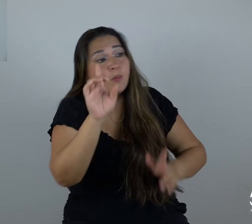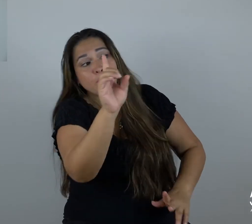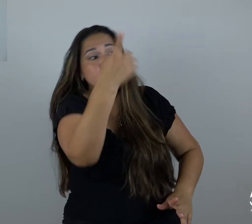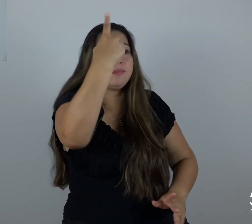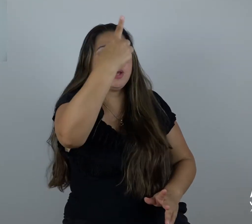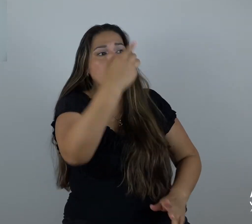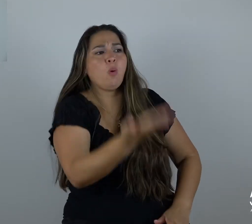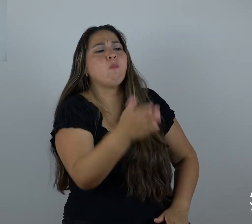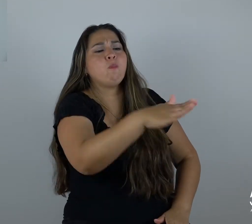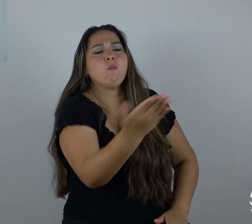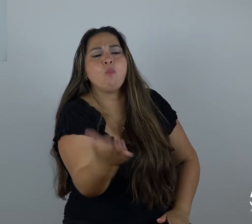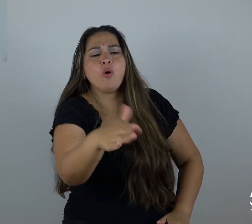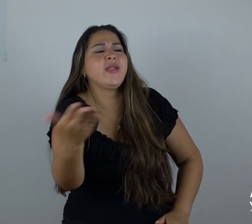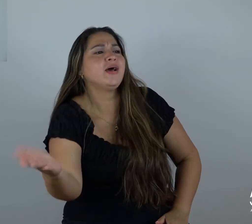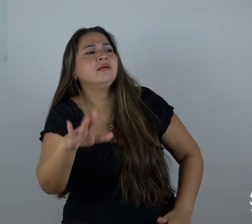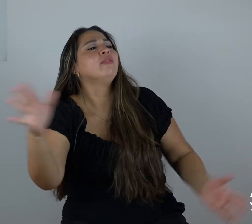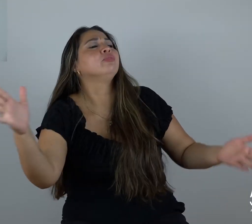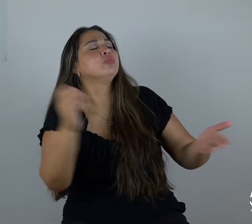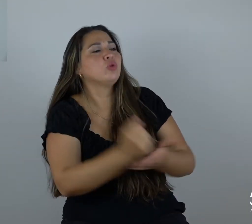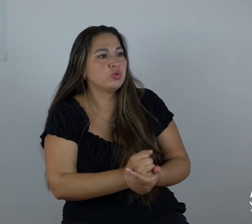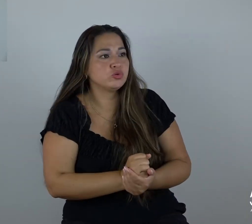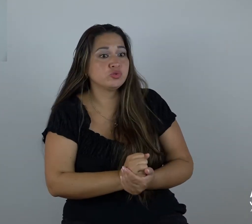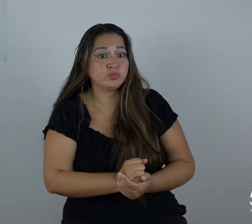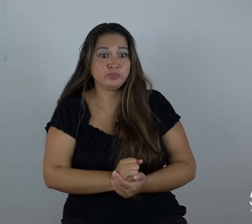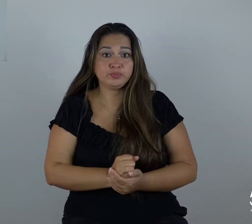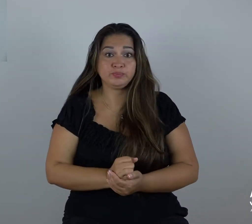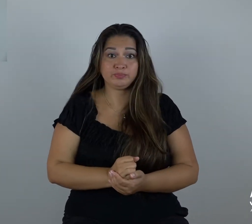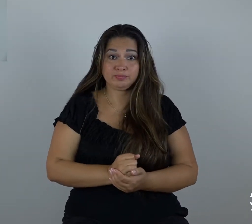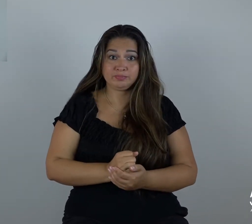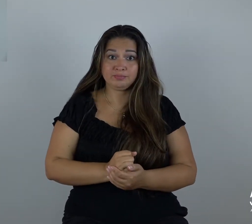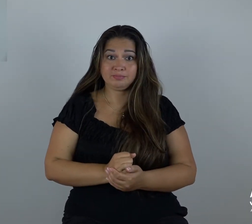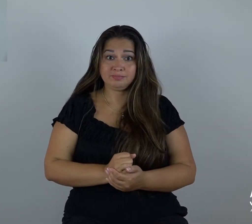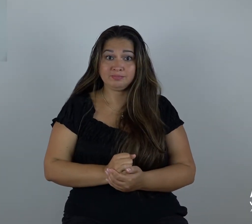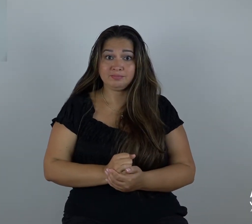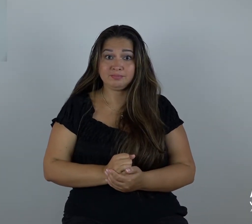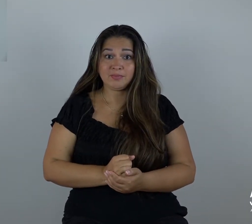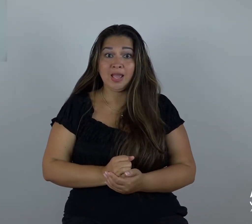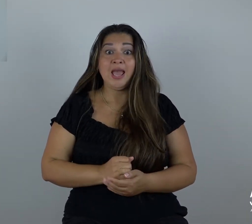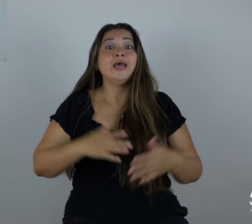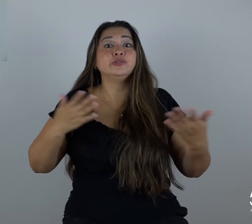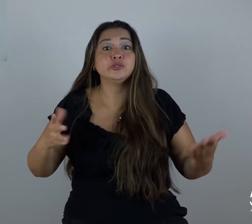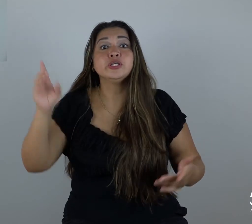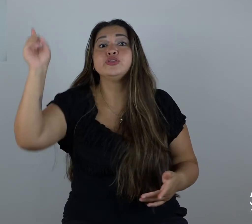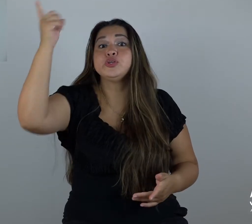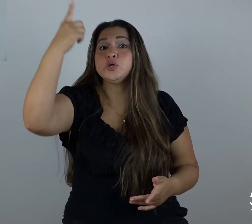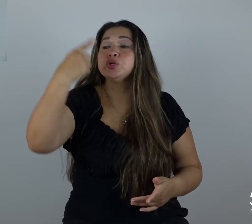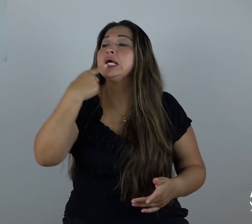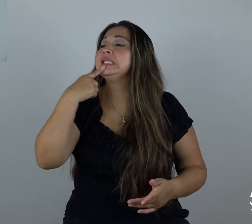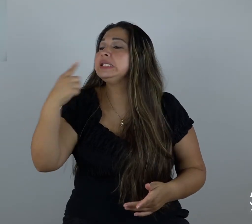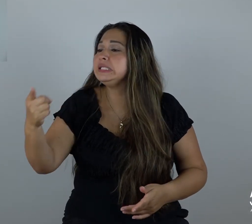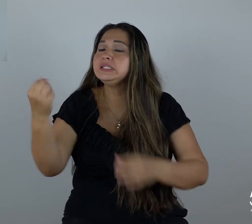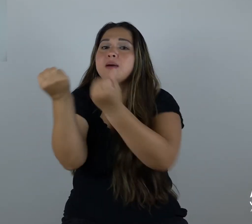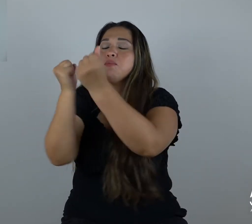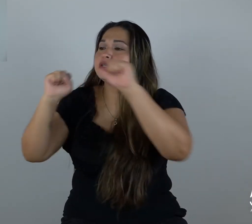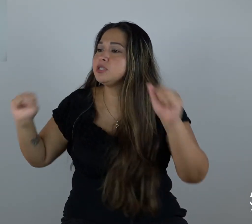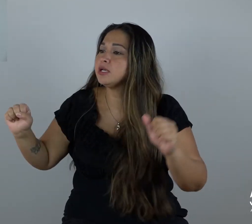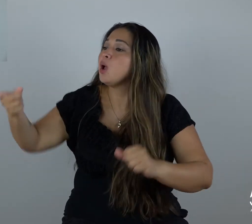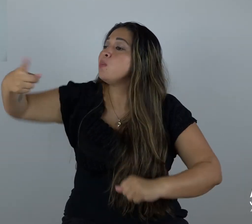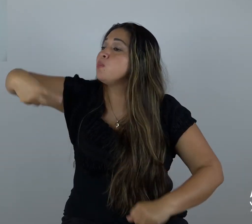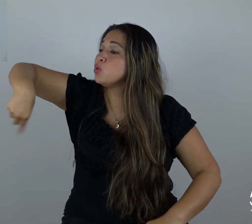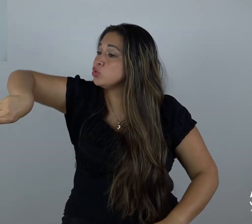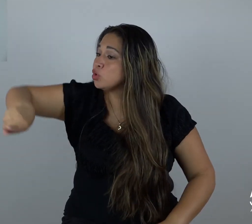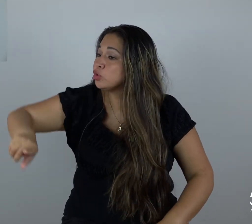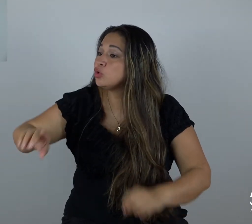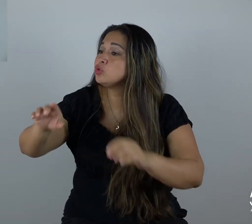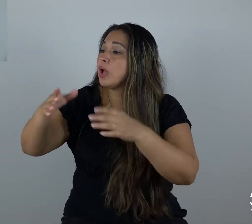aquel momento Dios le dice al pueblo de Israel a través de Moisés: meteros en vuestras casas,